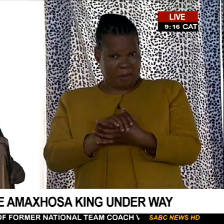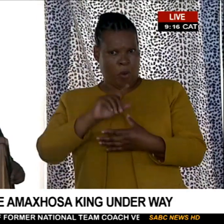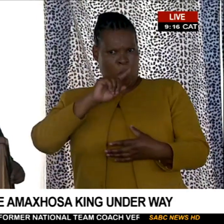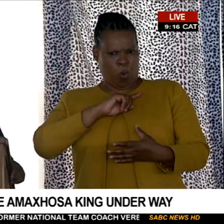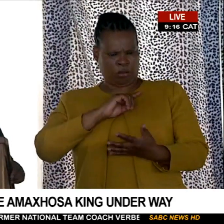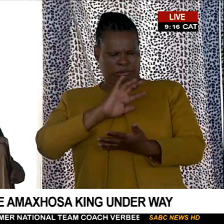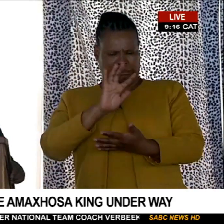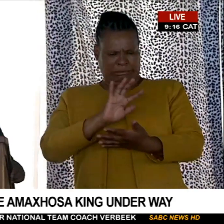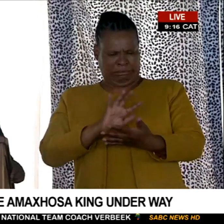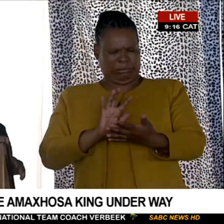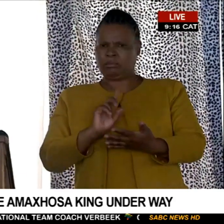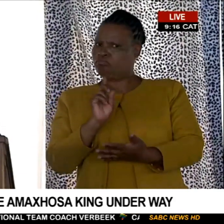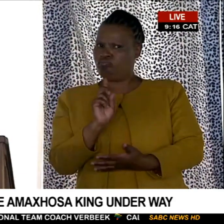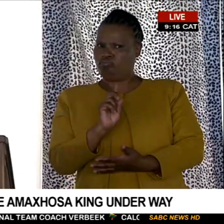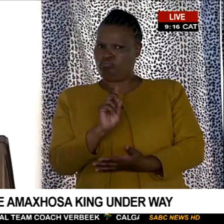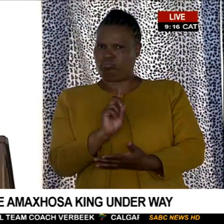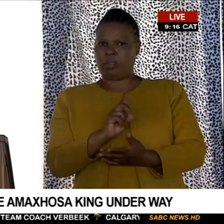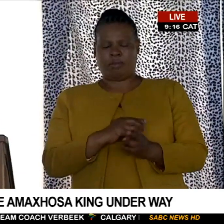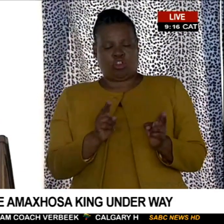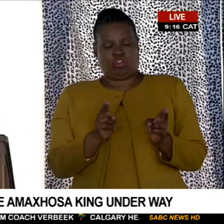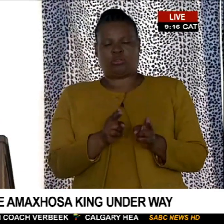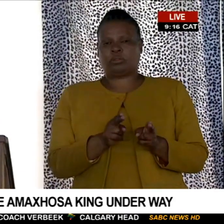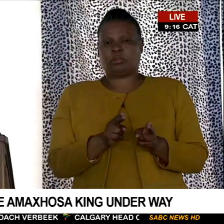ndizawuphakamisa nje izinto ezimbalwa.